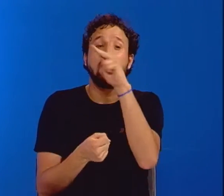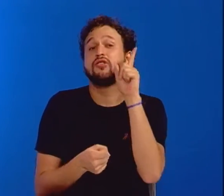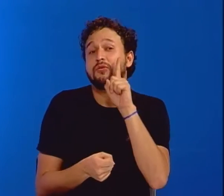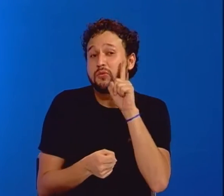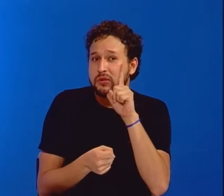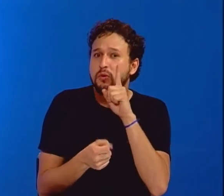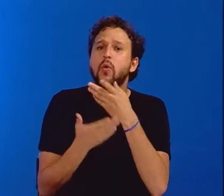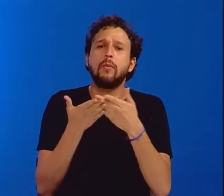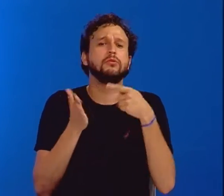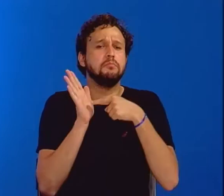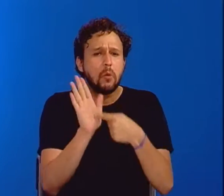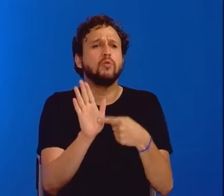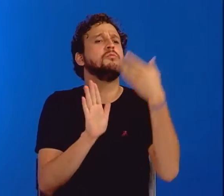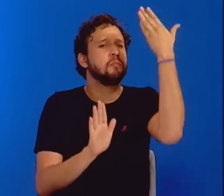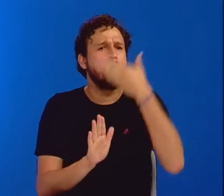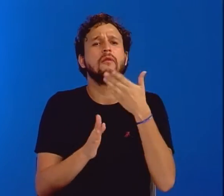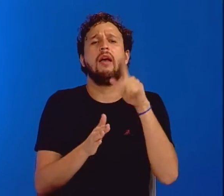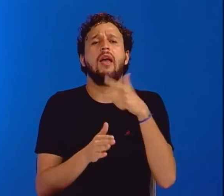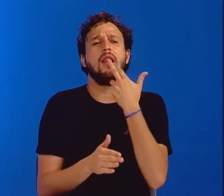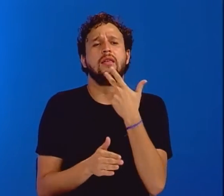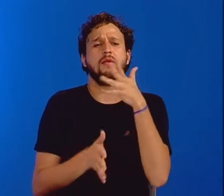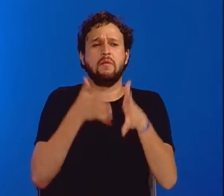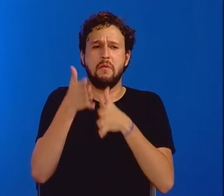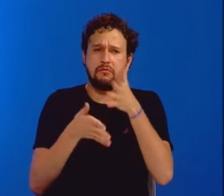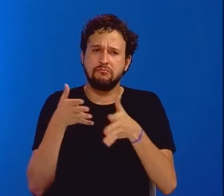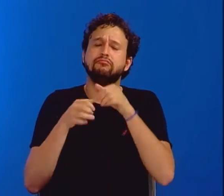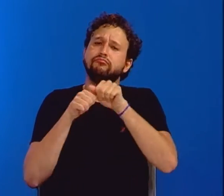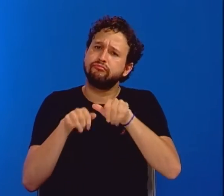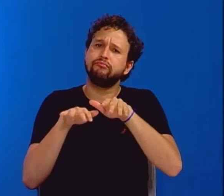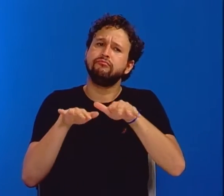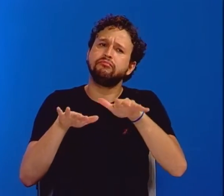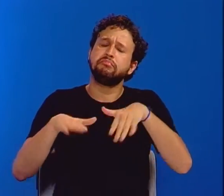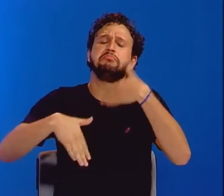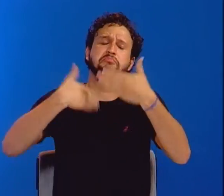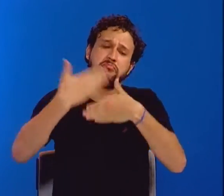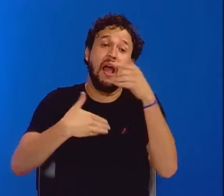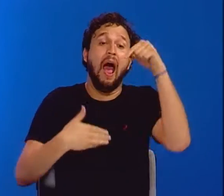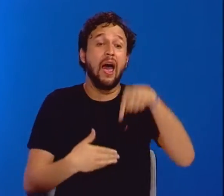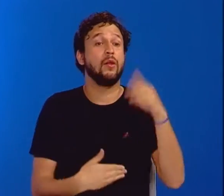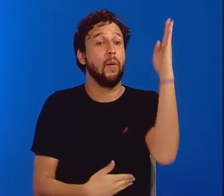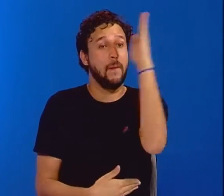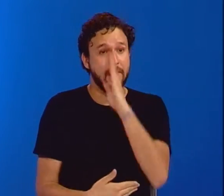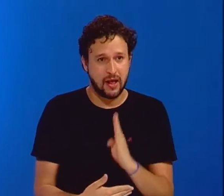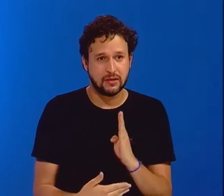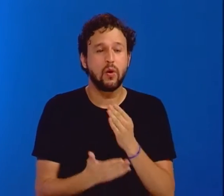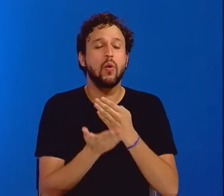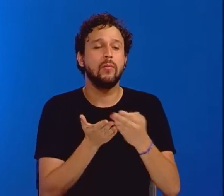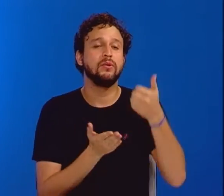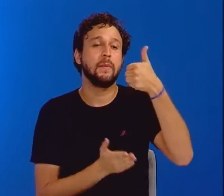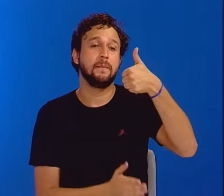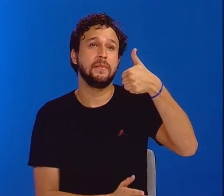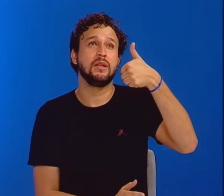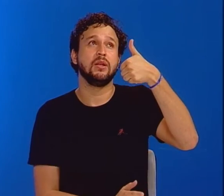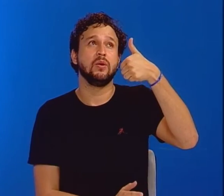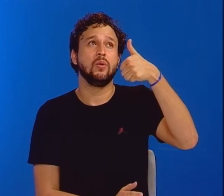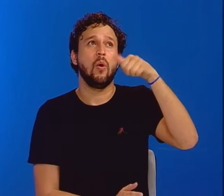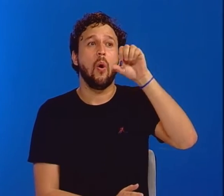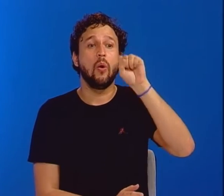Chomsky, né, um estudioso lá nos Estados Unidos, ele começou a pesquisar a língua de sinais, mas aqui no Brasil, o